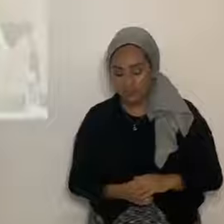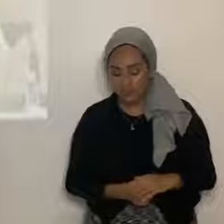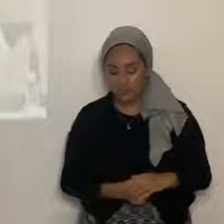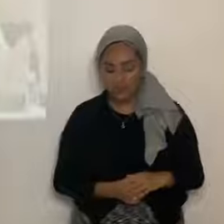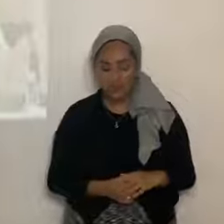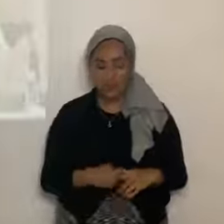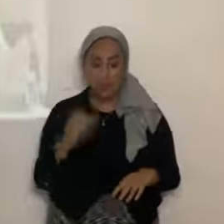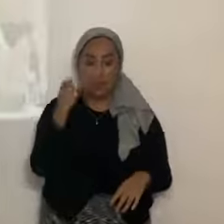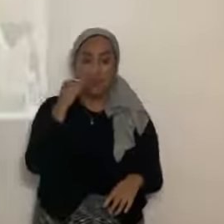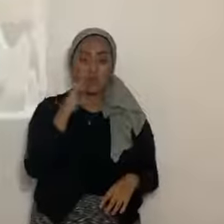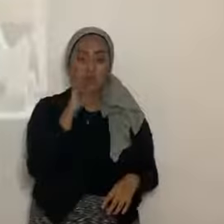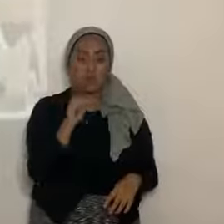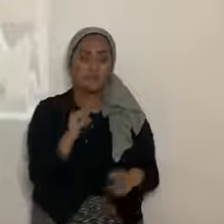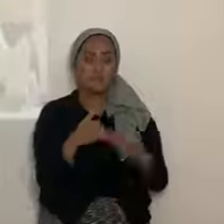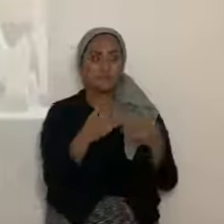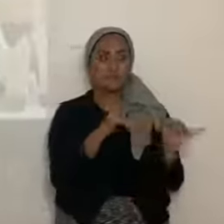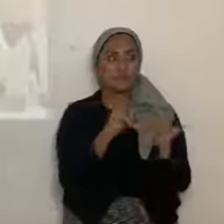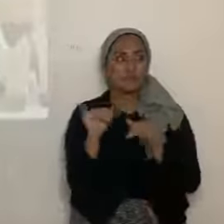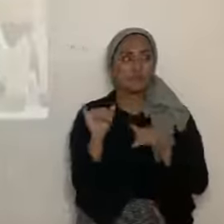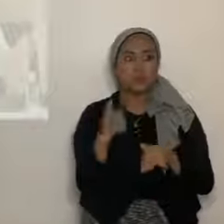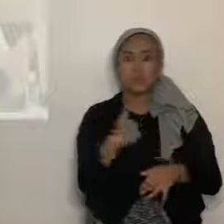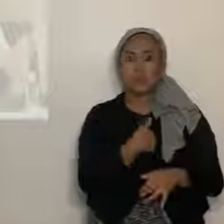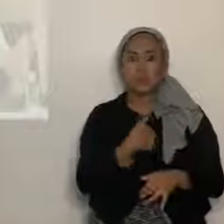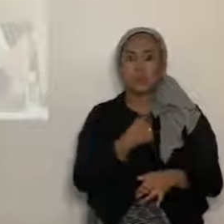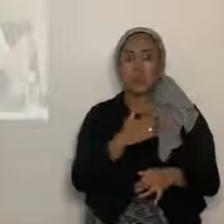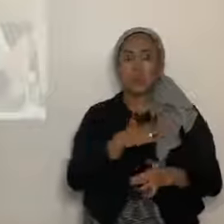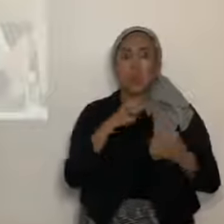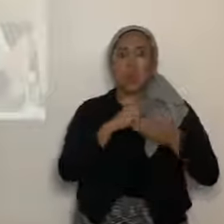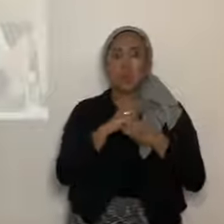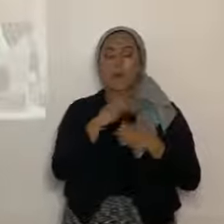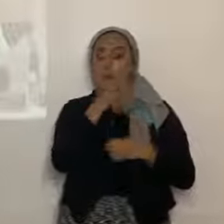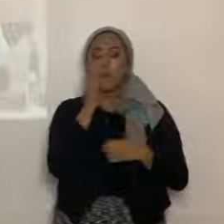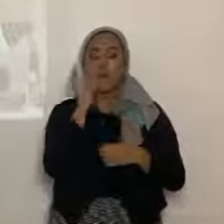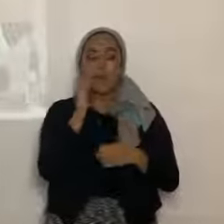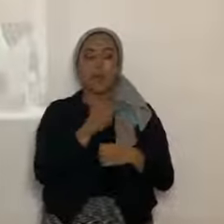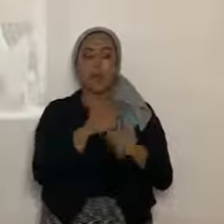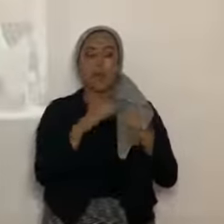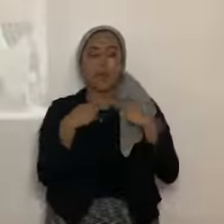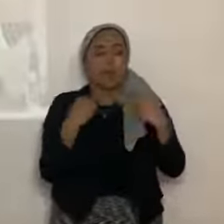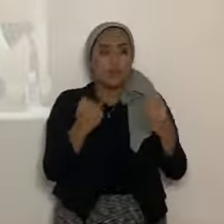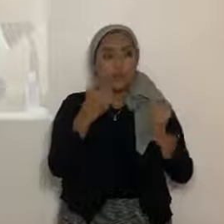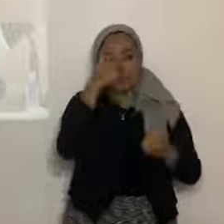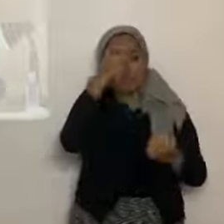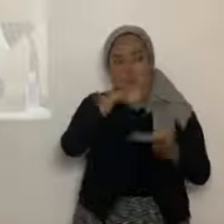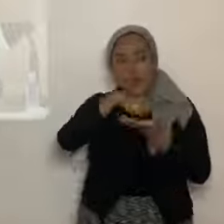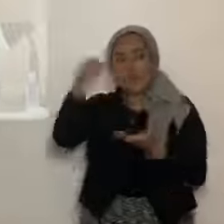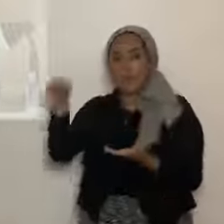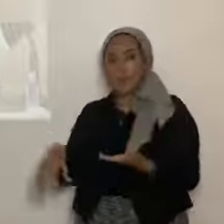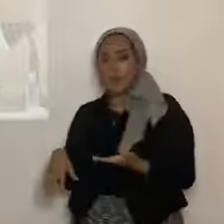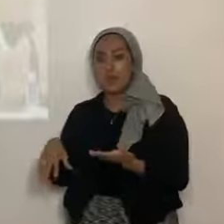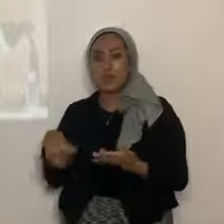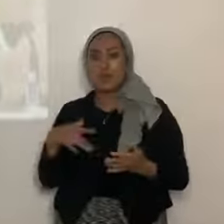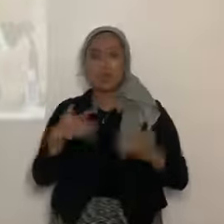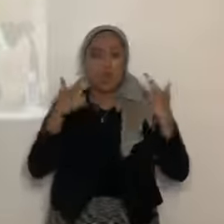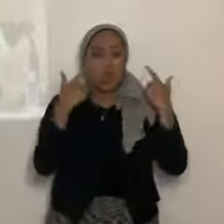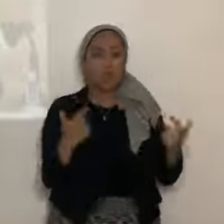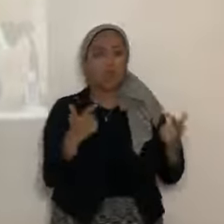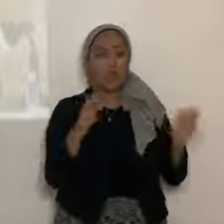no, sería entonces como que por nuestro ayuno, por nuestra fuerza, se va el demonio y entraría el orgullo. Eso fue